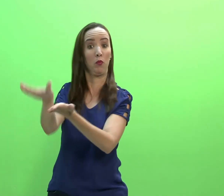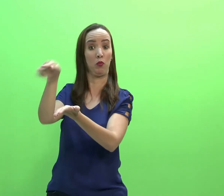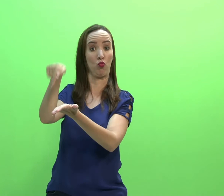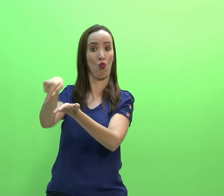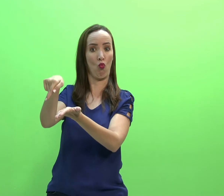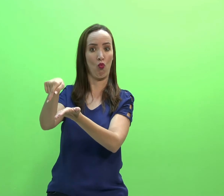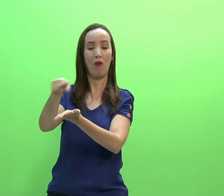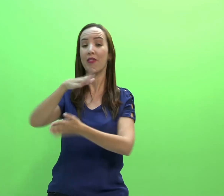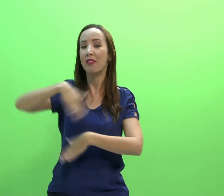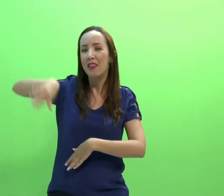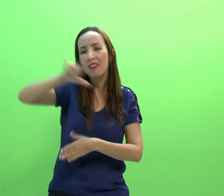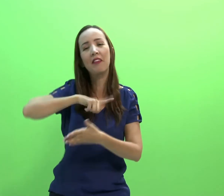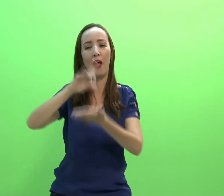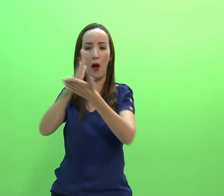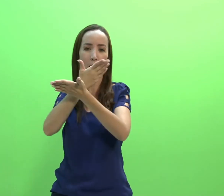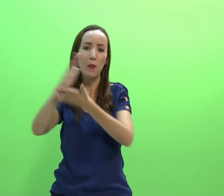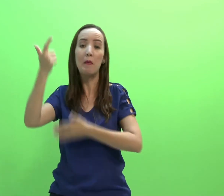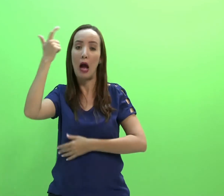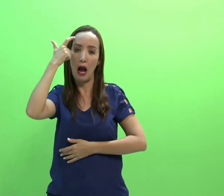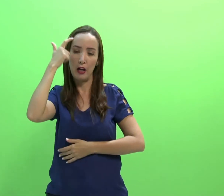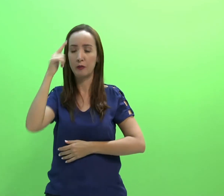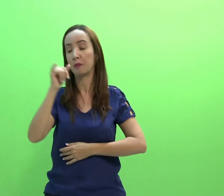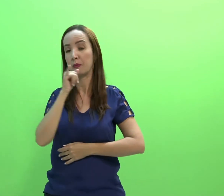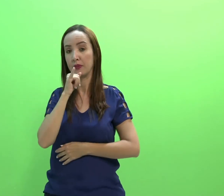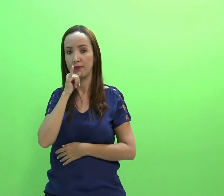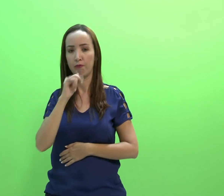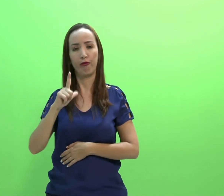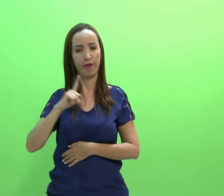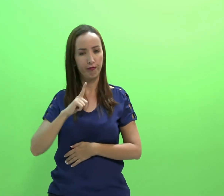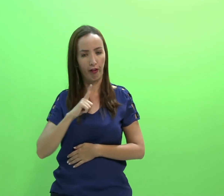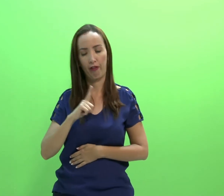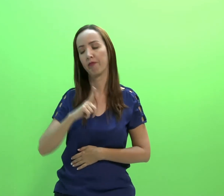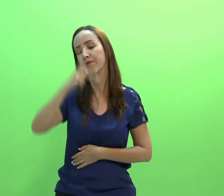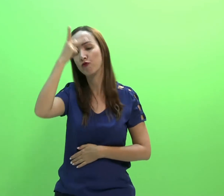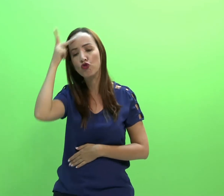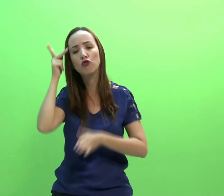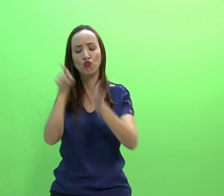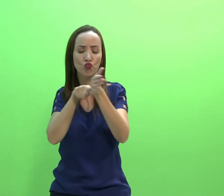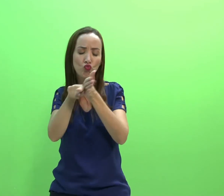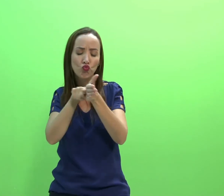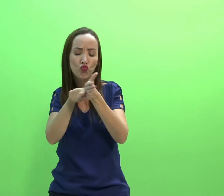Onde foi publicado? Então, devemos ver